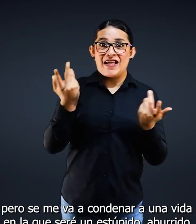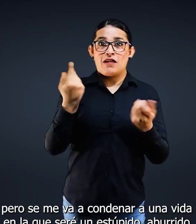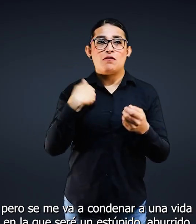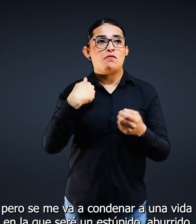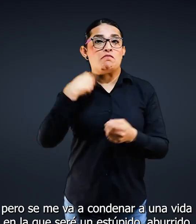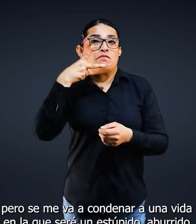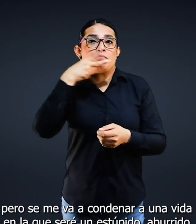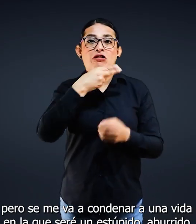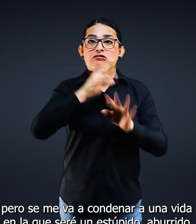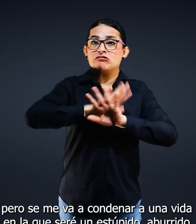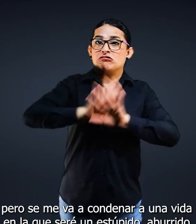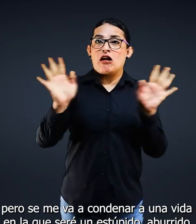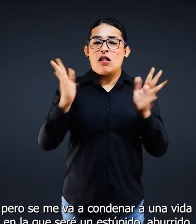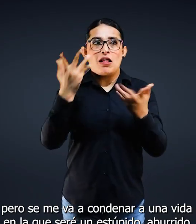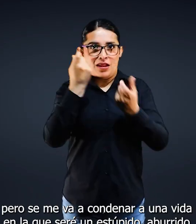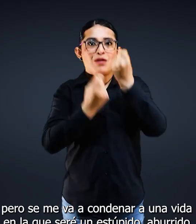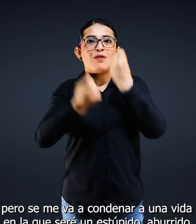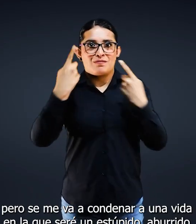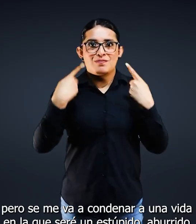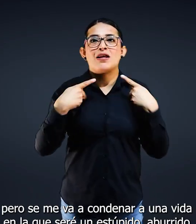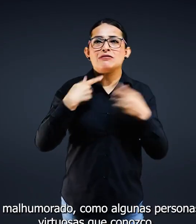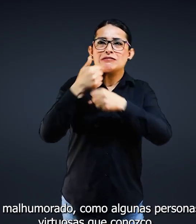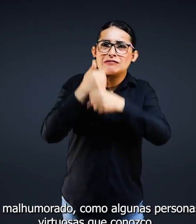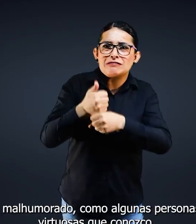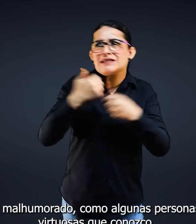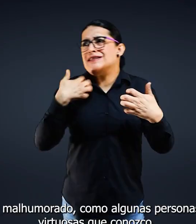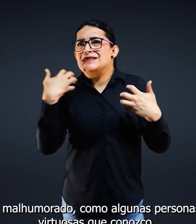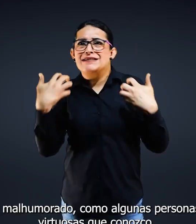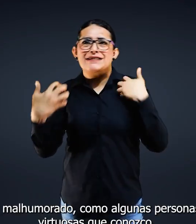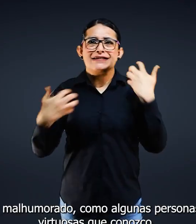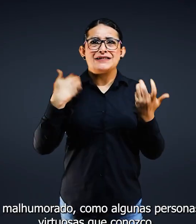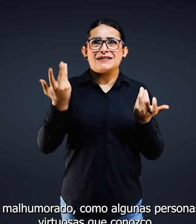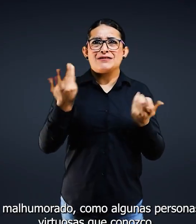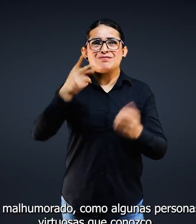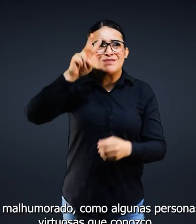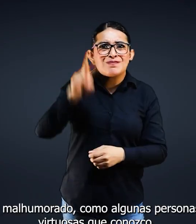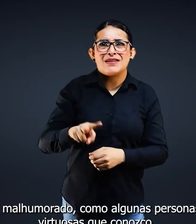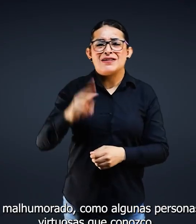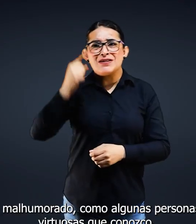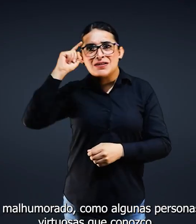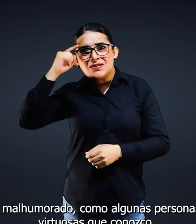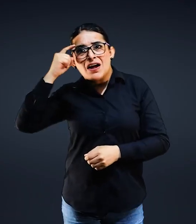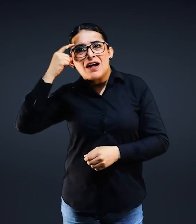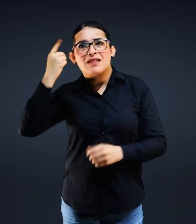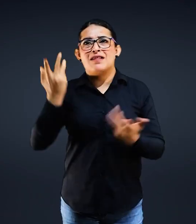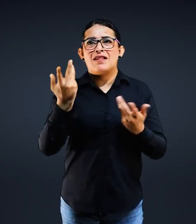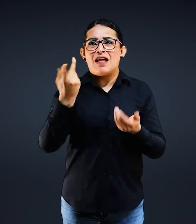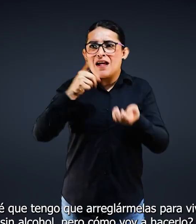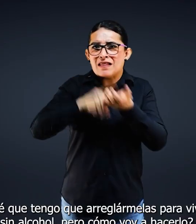condenar a una vida en la que seré un estúpido, aburrido y malhumorado, como algunas personas virtuosas que conozco? Sé que